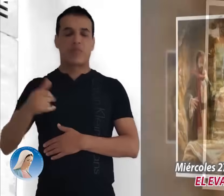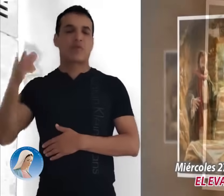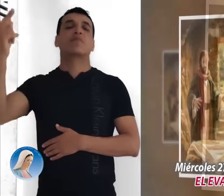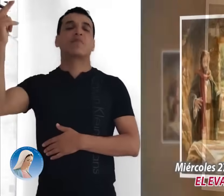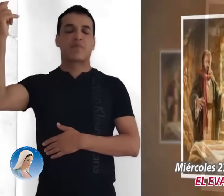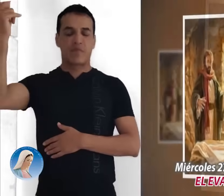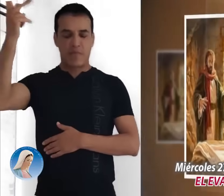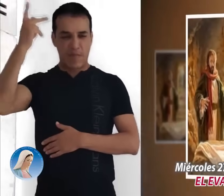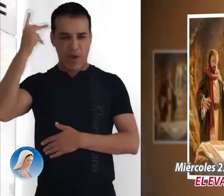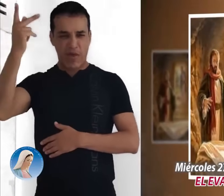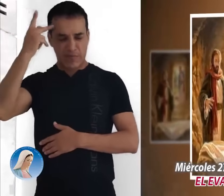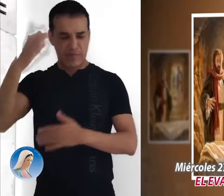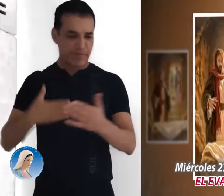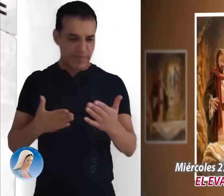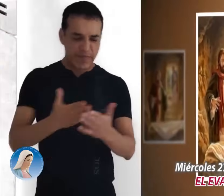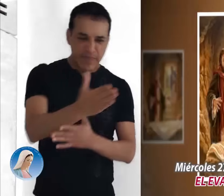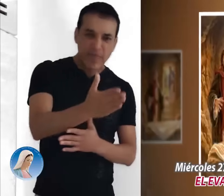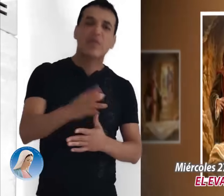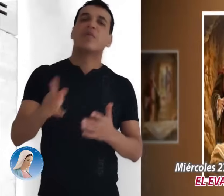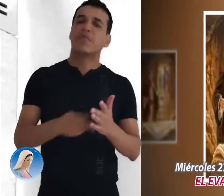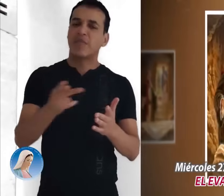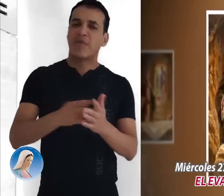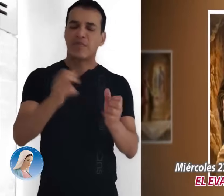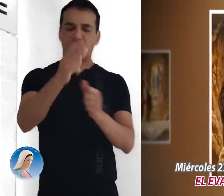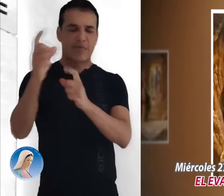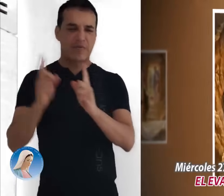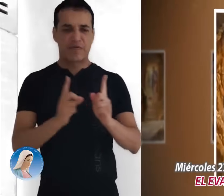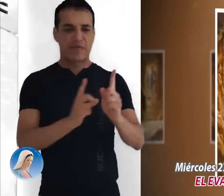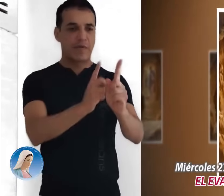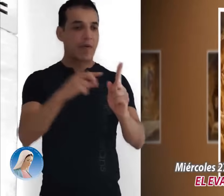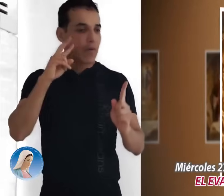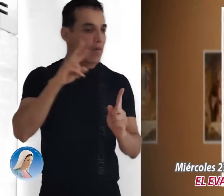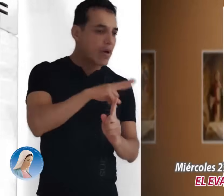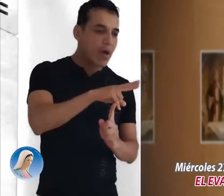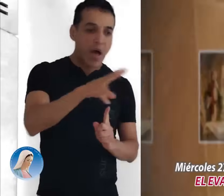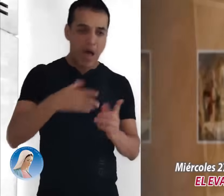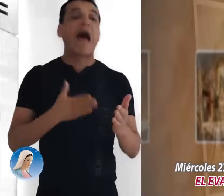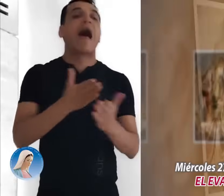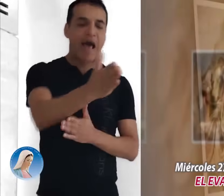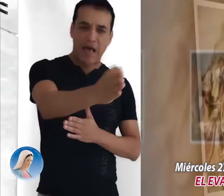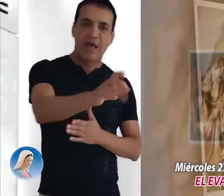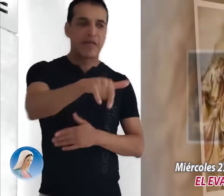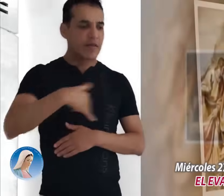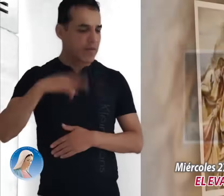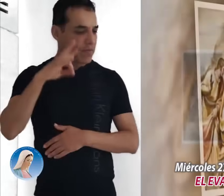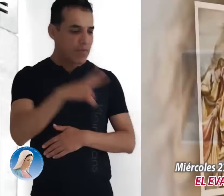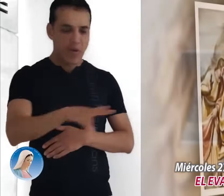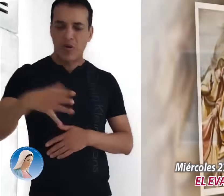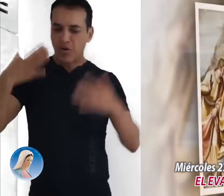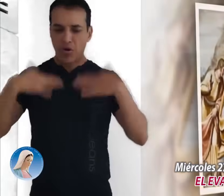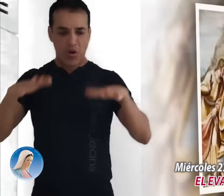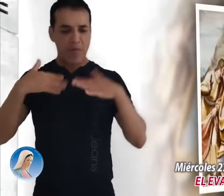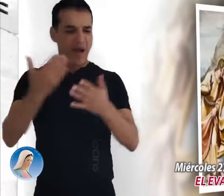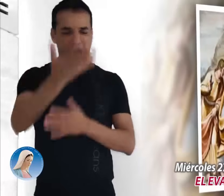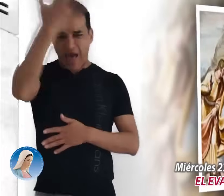que lo venía siguiendo, y entró en el sepulcro. Contempló los lienzos puestos en el suelo, y el